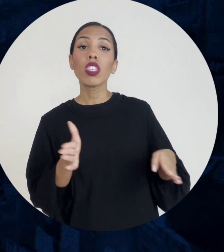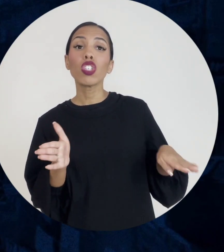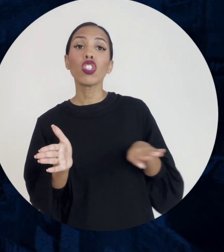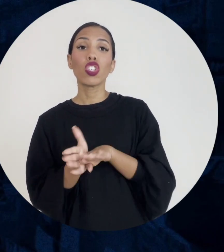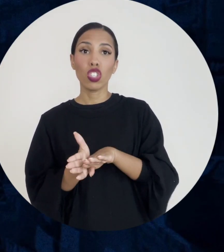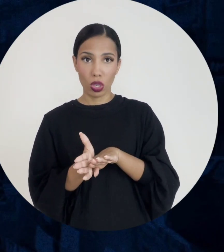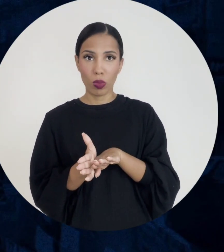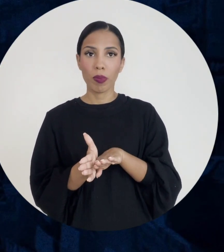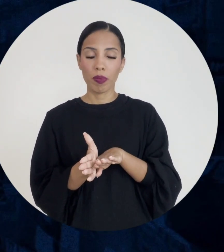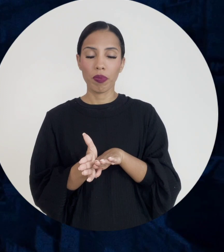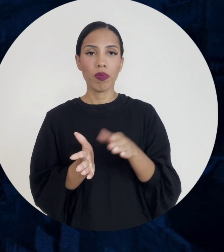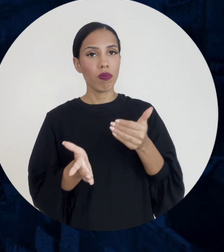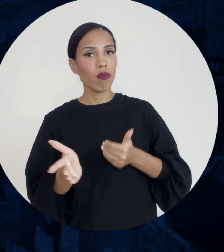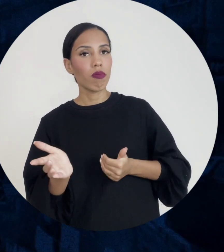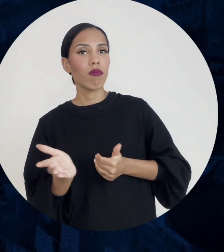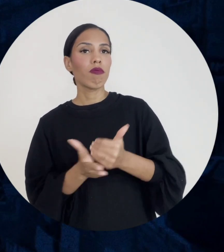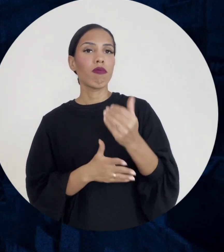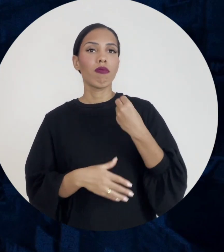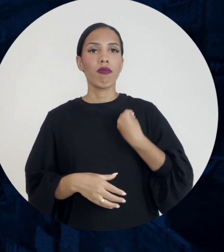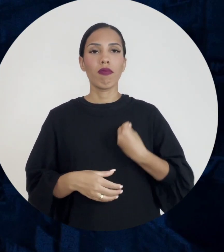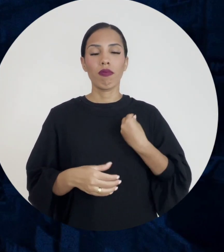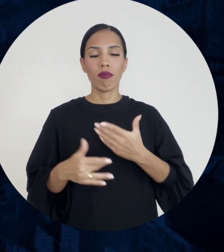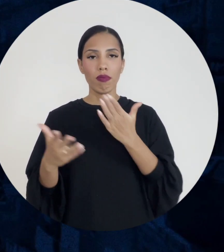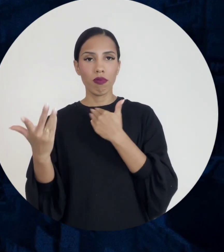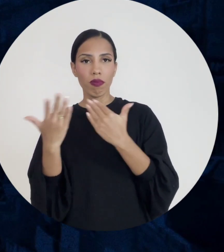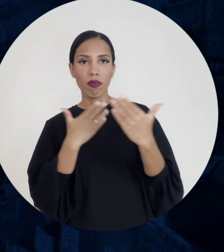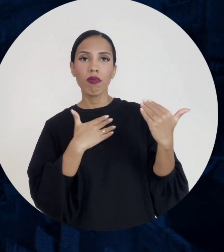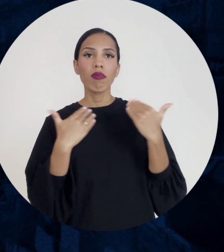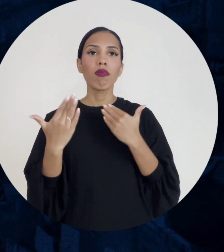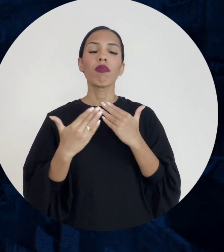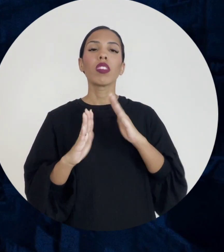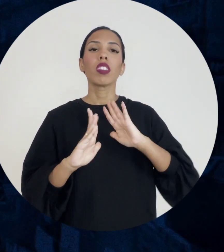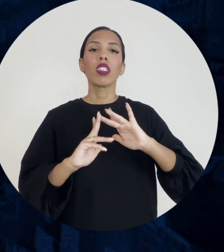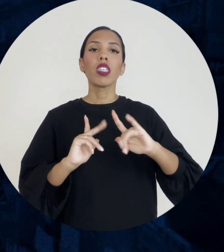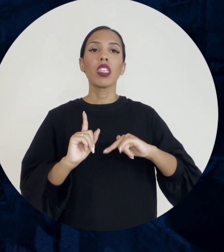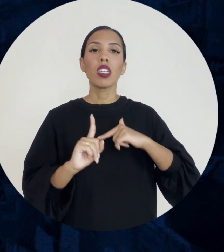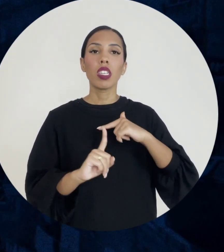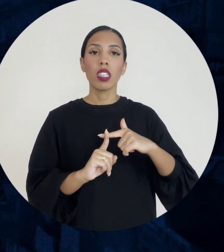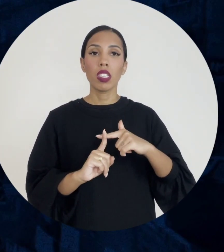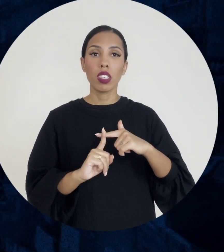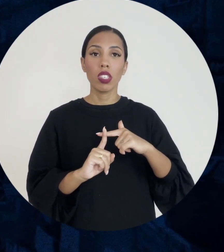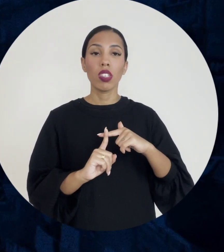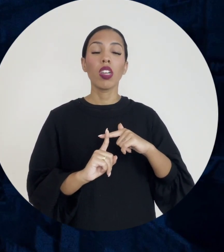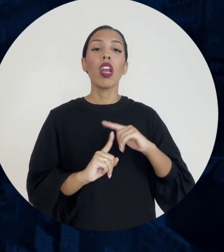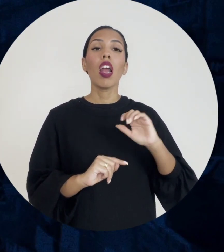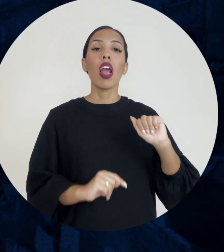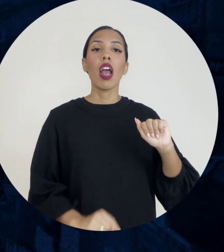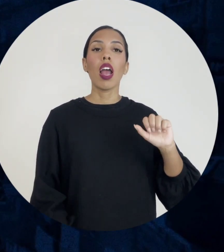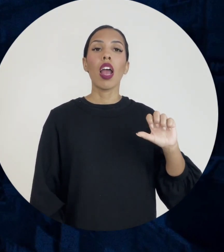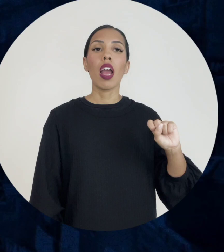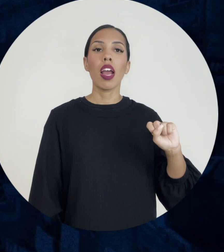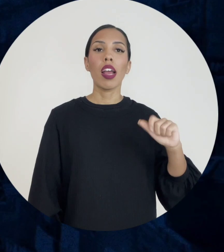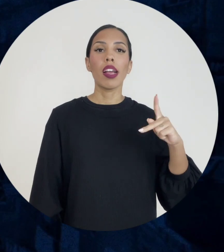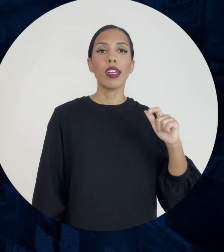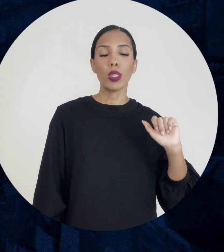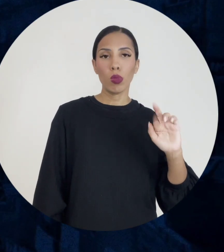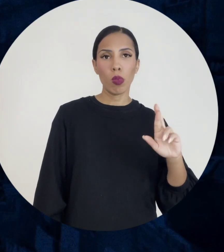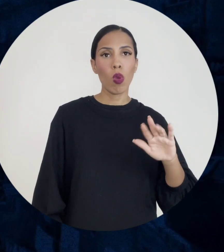Quando você começa a conviver, né? Amplia sua convivência da igreja para a ASPA, qual era a importância da ASPA para a comunidade? O que